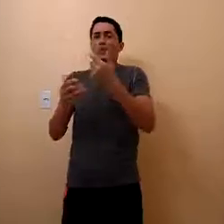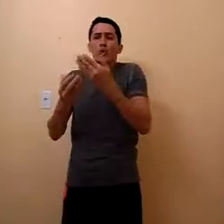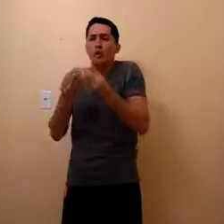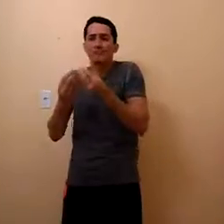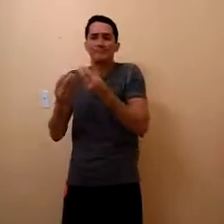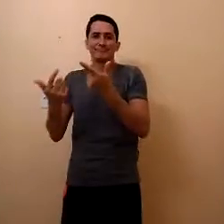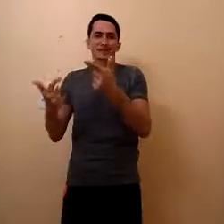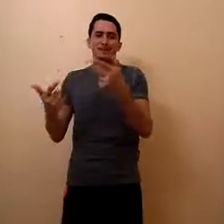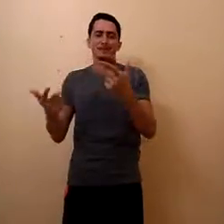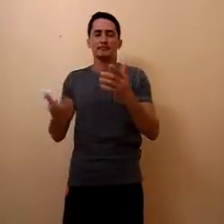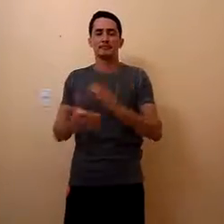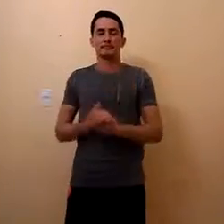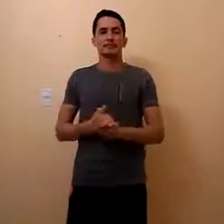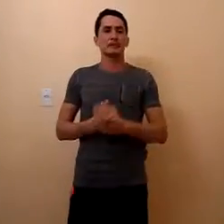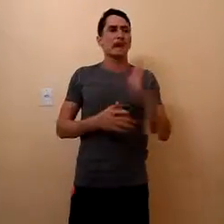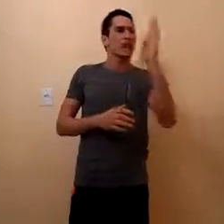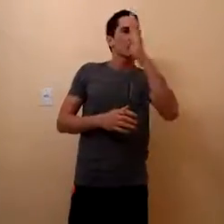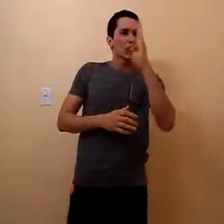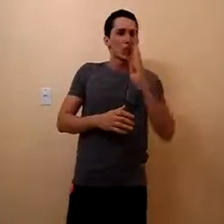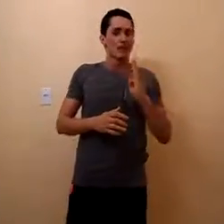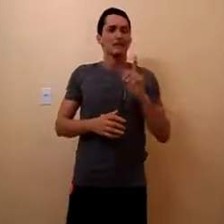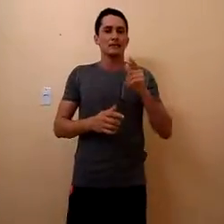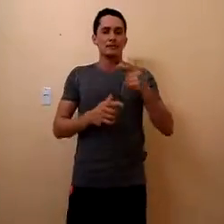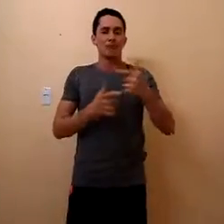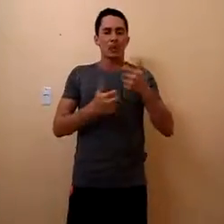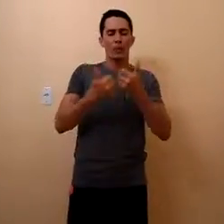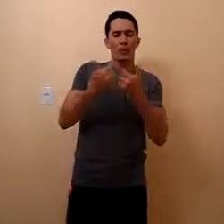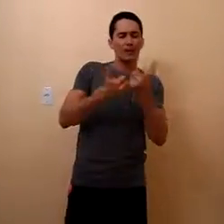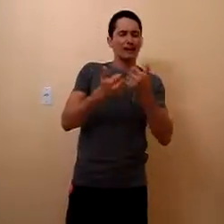como. Em todo o país, os motoristas pagam em média R$